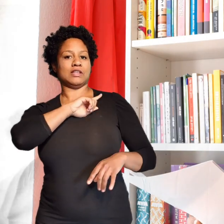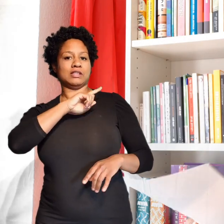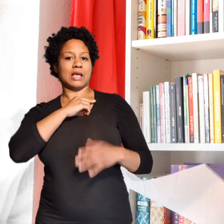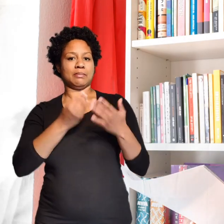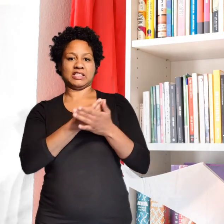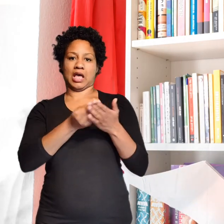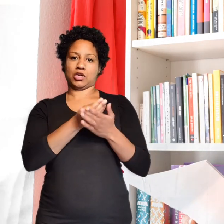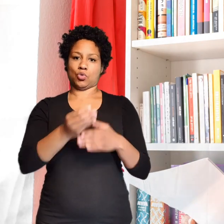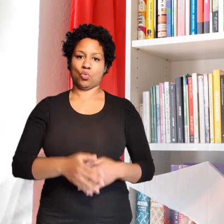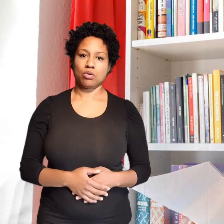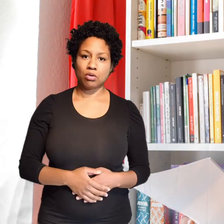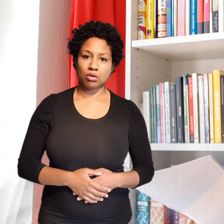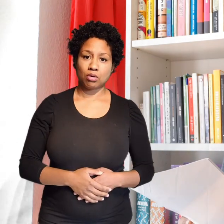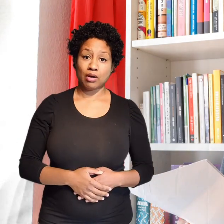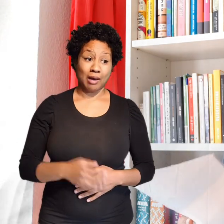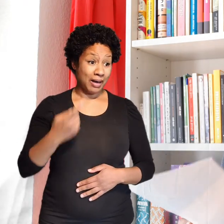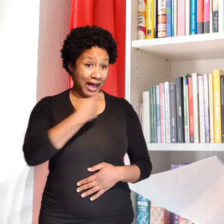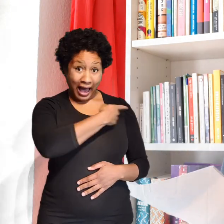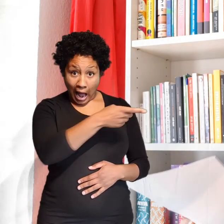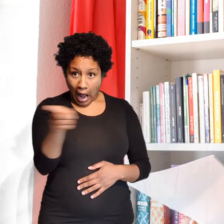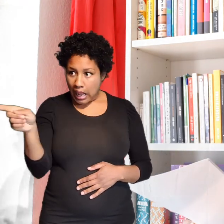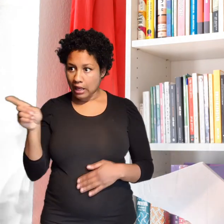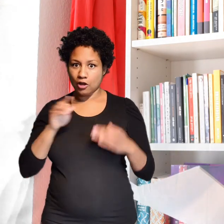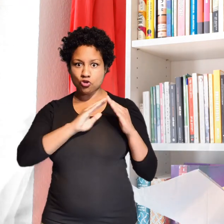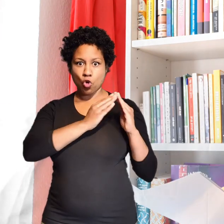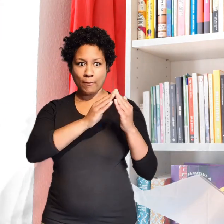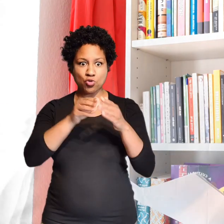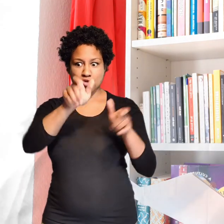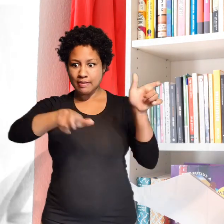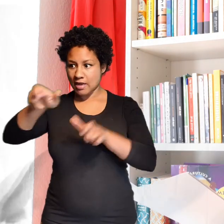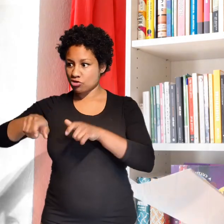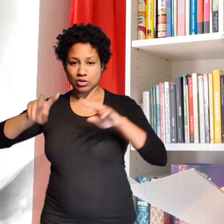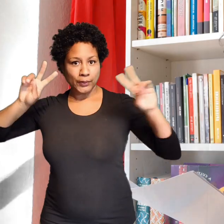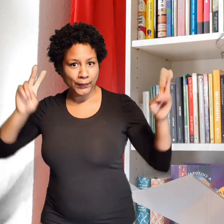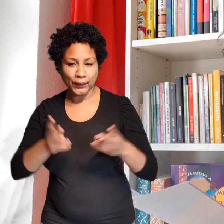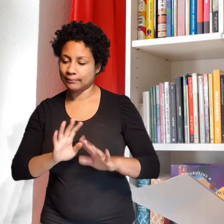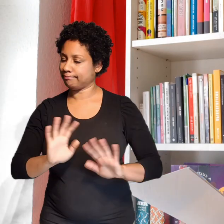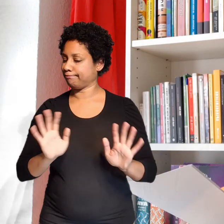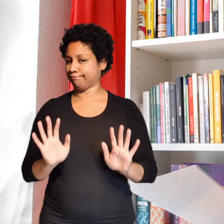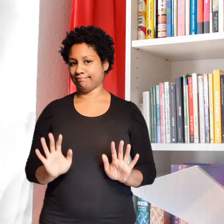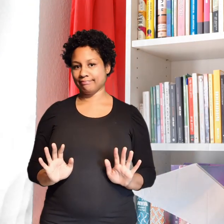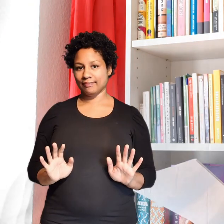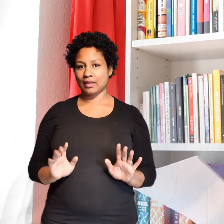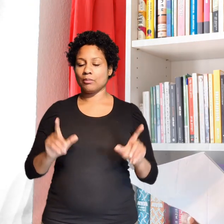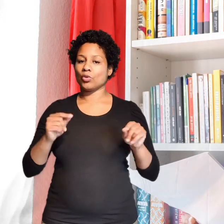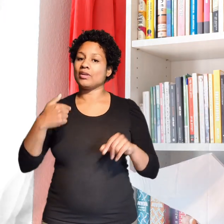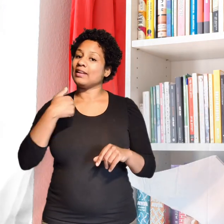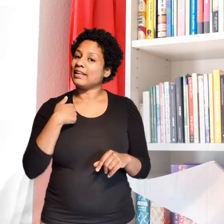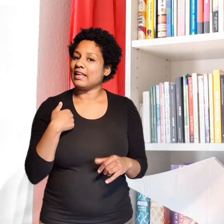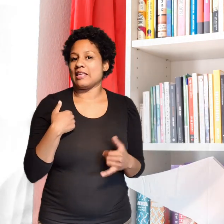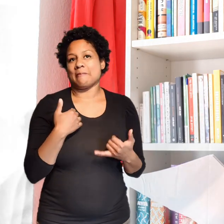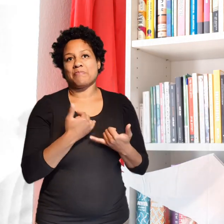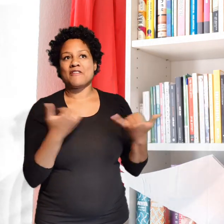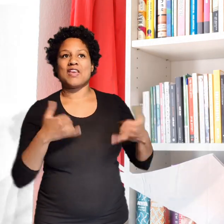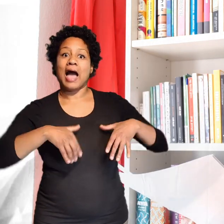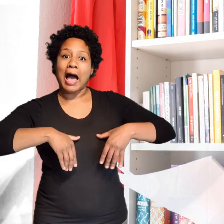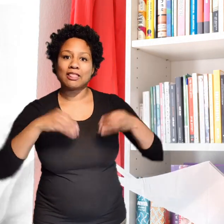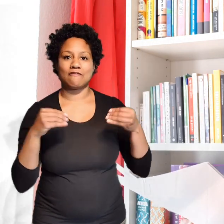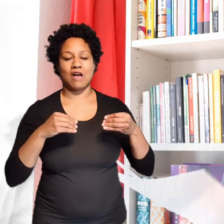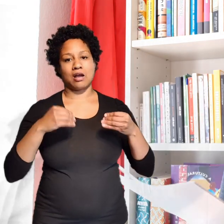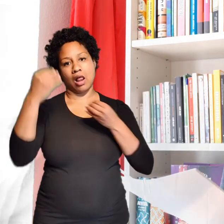aber nicht alle Menschen aus der Community für sich verwenden. Also stehe ich am Anfang eines